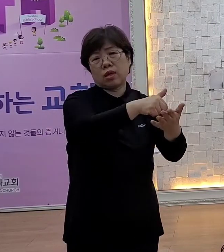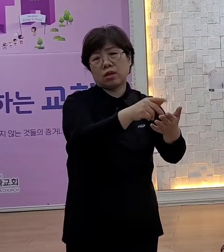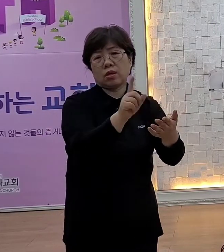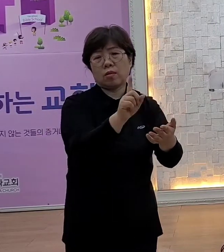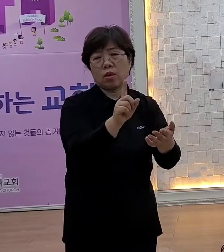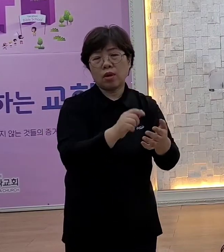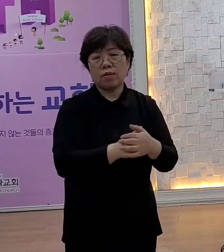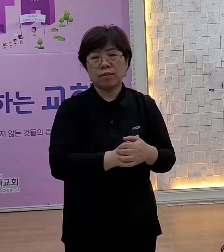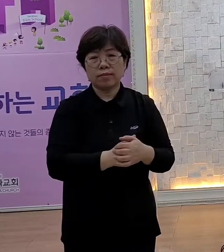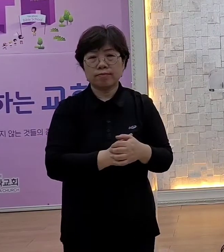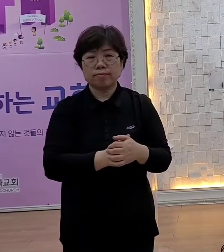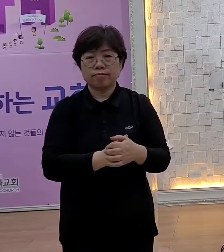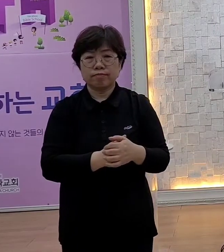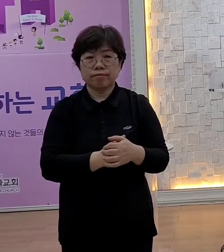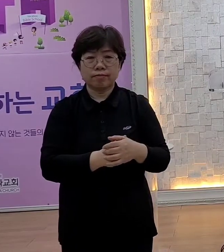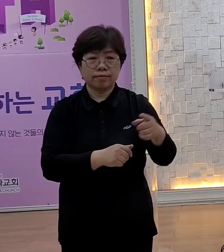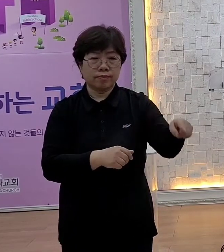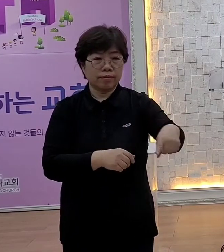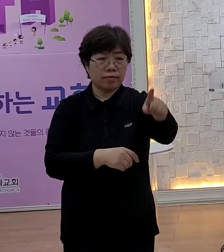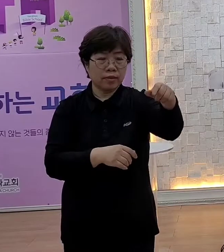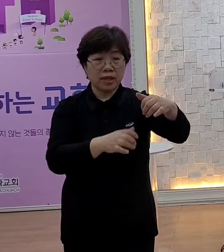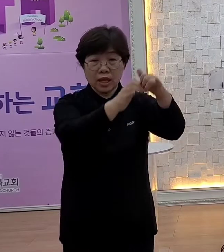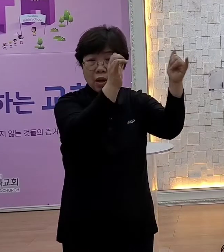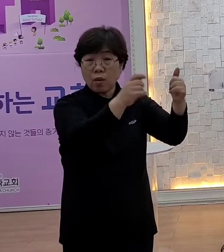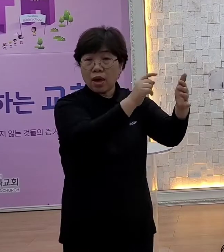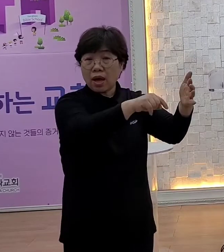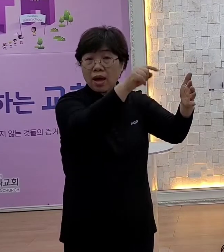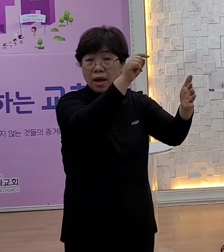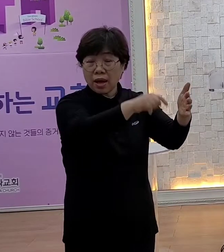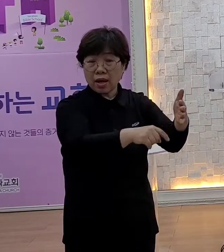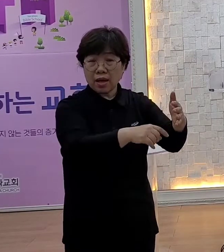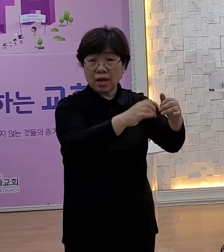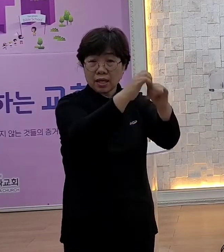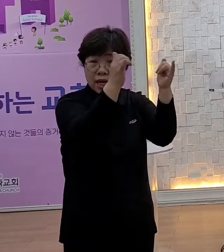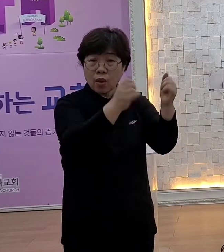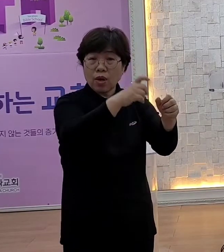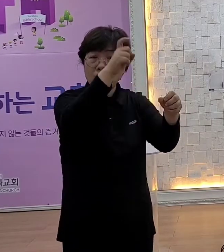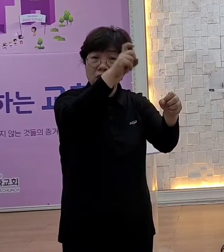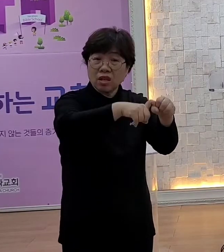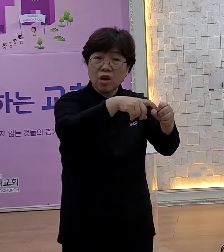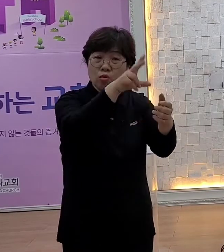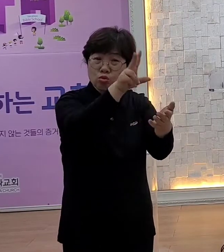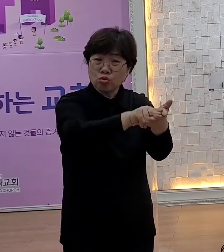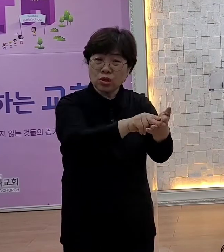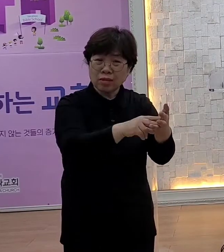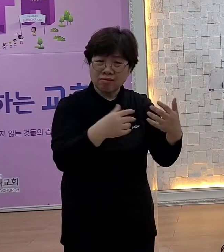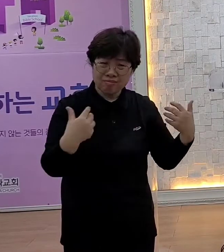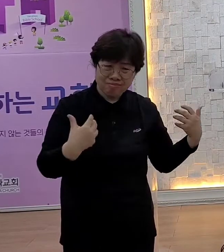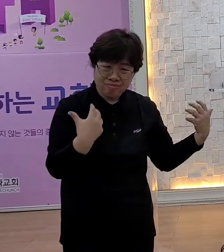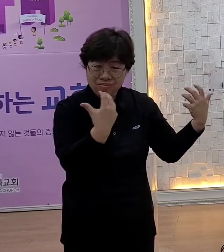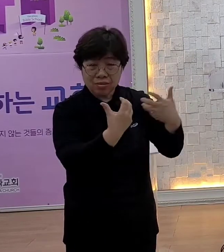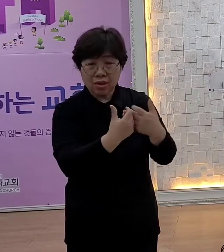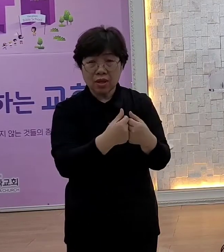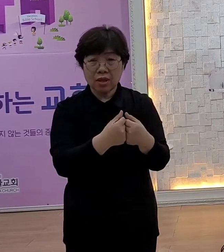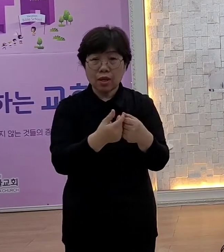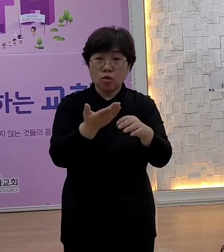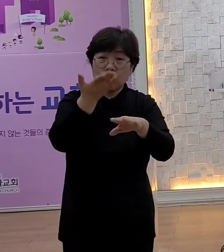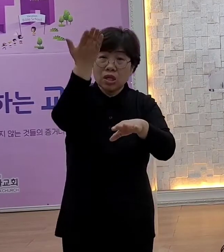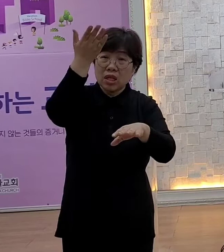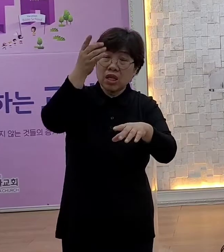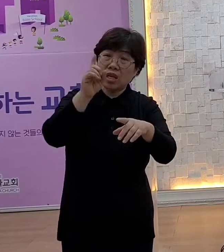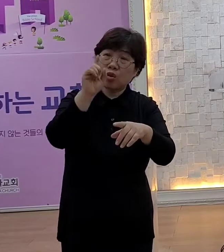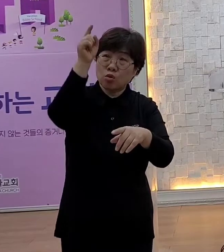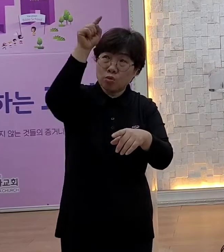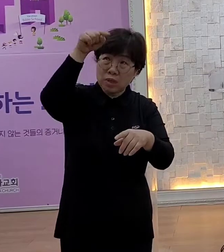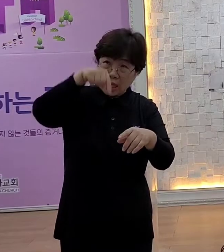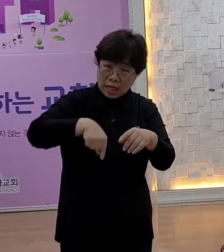있었냐면 이 니느웨 사회에 이 사회적인 문제들이 가득했다는 거예요. 윗사람부터